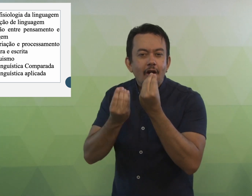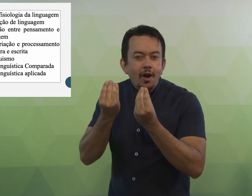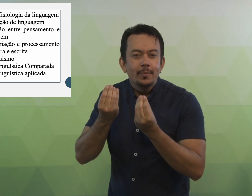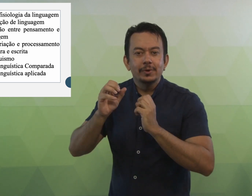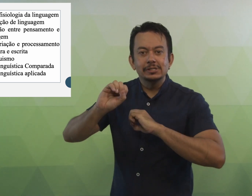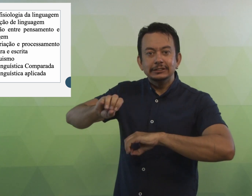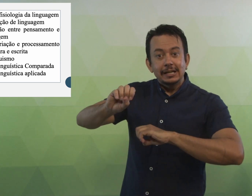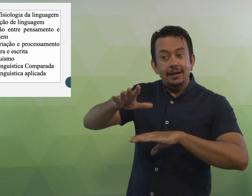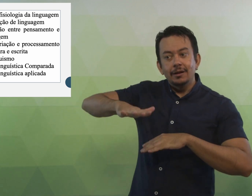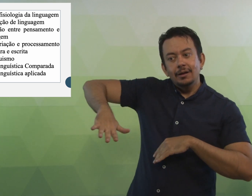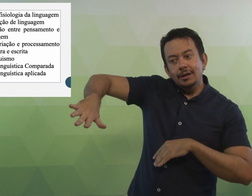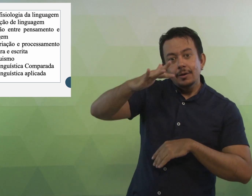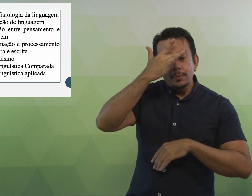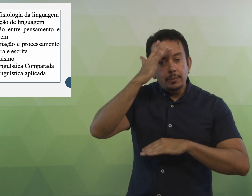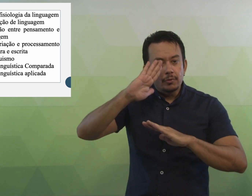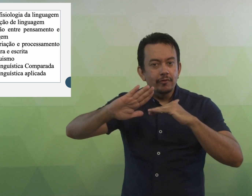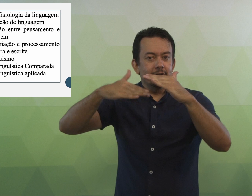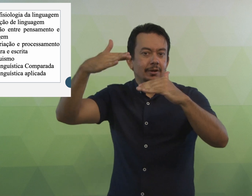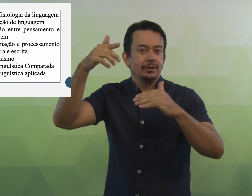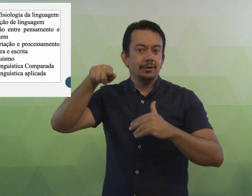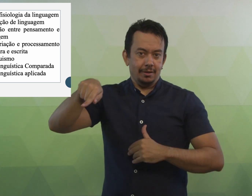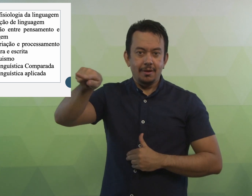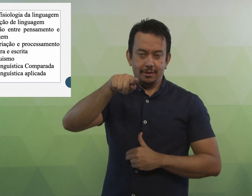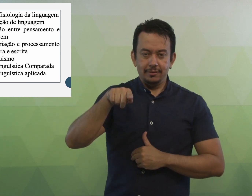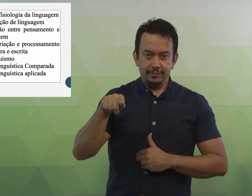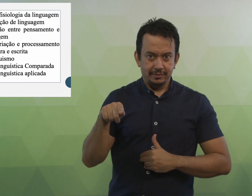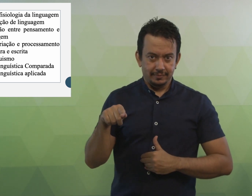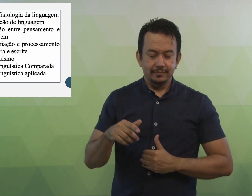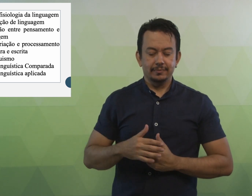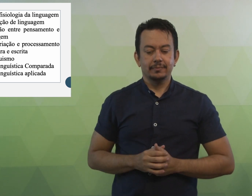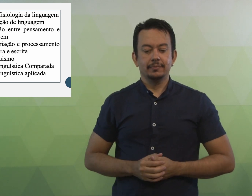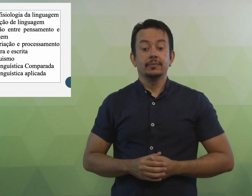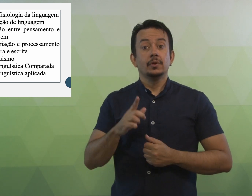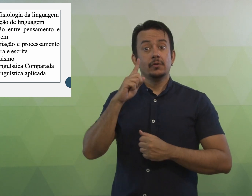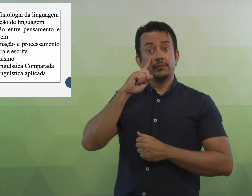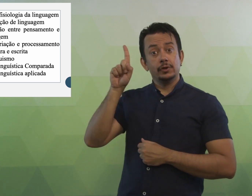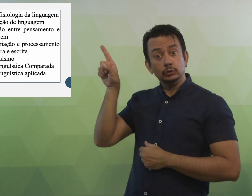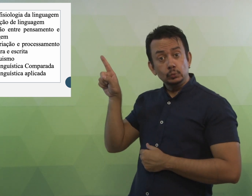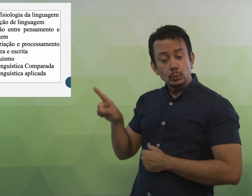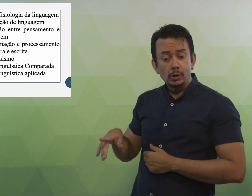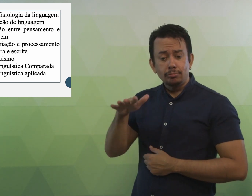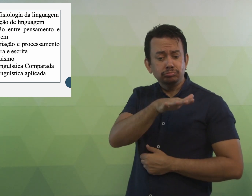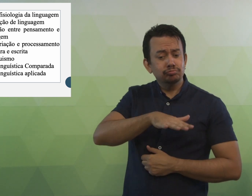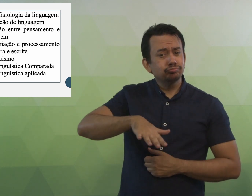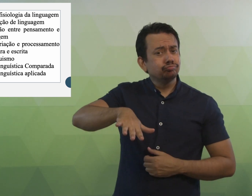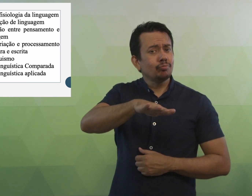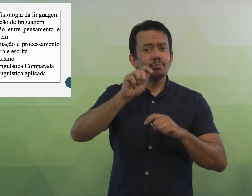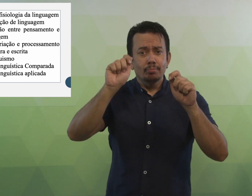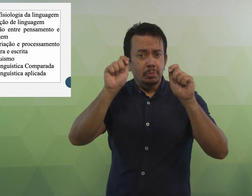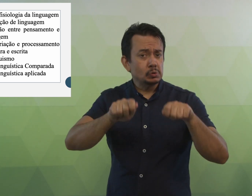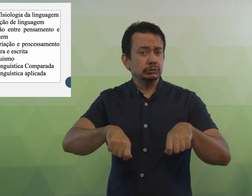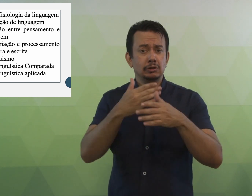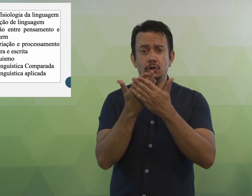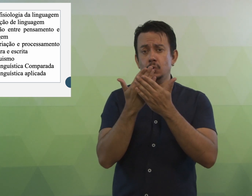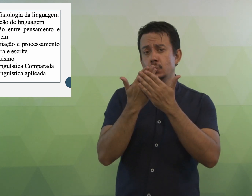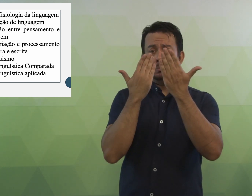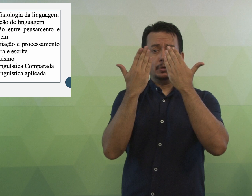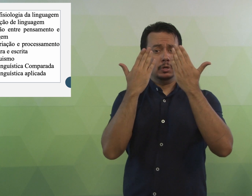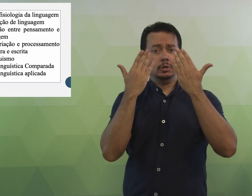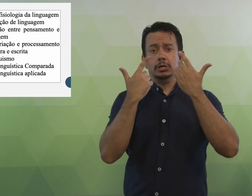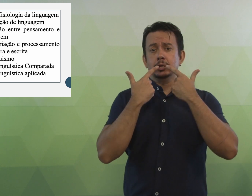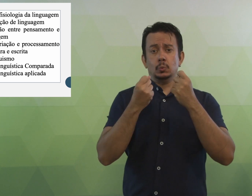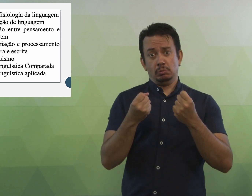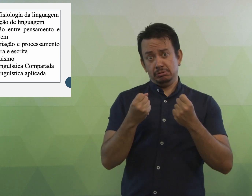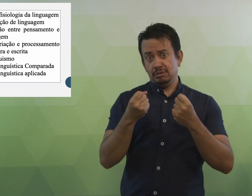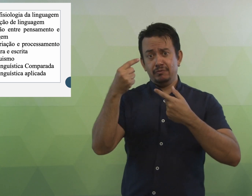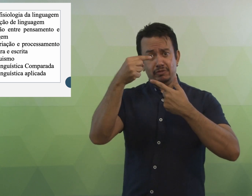explicando, usando estratégias didáticas diferentes, como que ele aplica o conteúdo aos seus alunos.